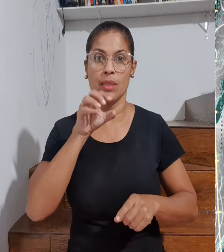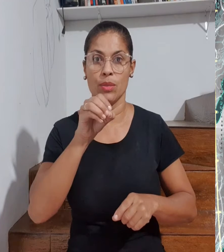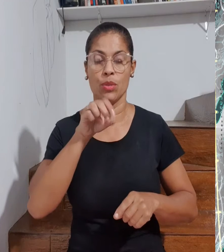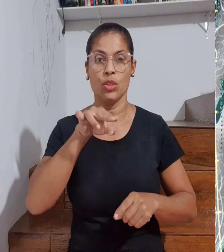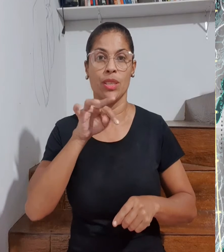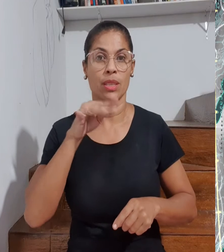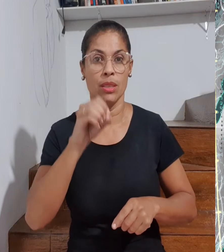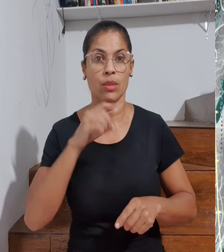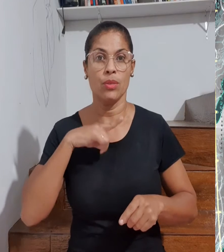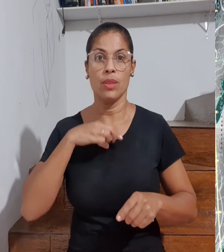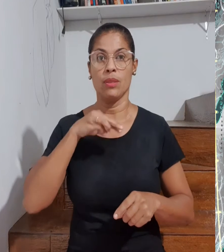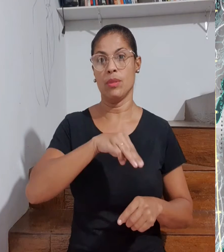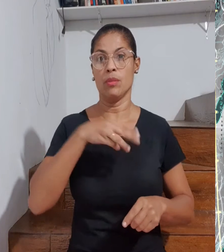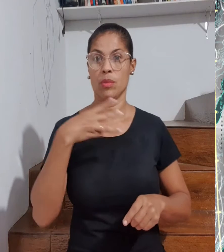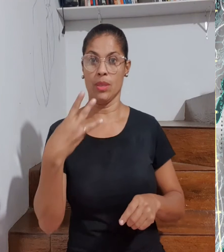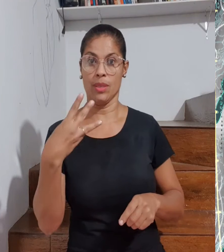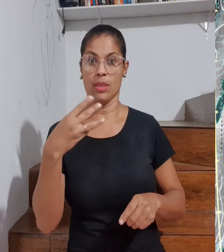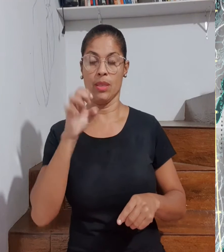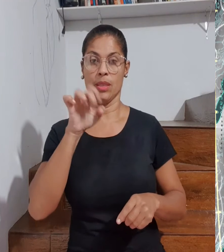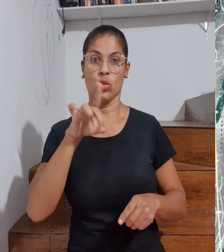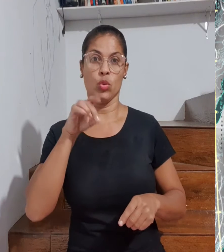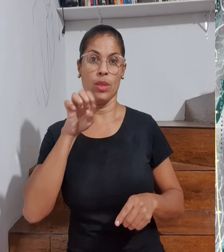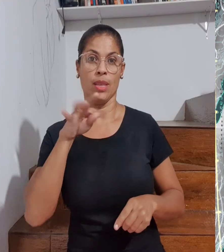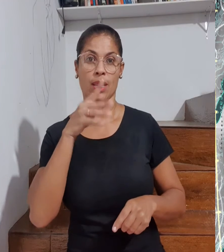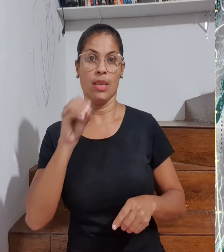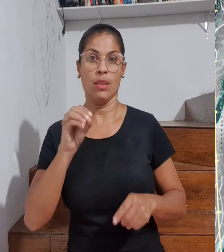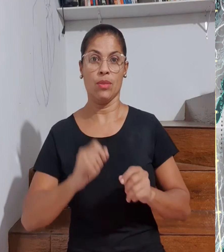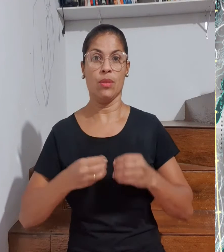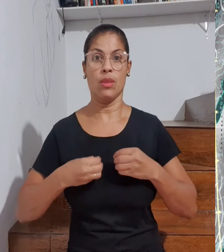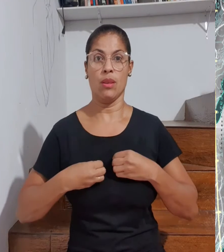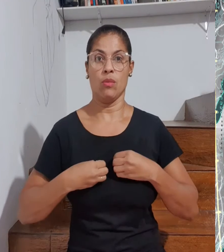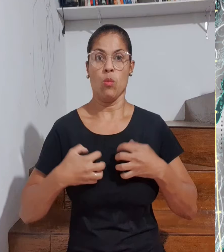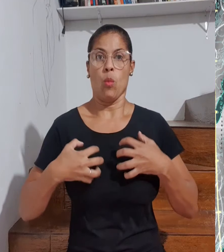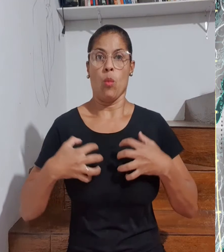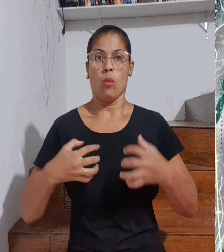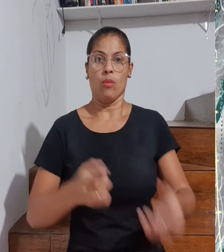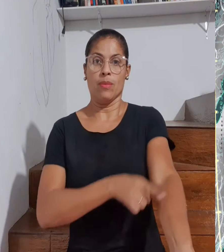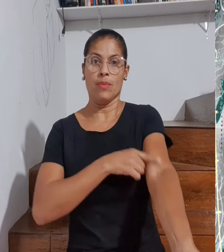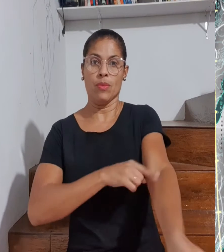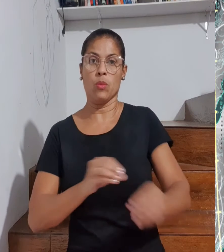a ativação de receptores M3 do endotélio levam a uma vasodilatação.